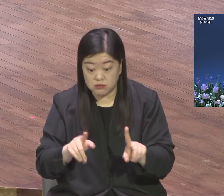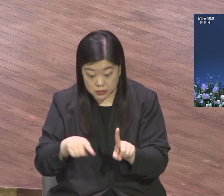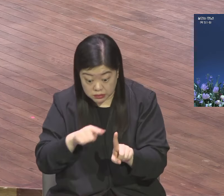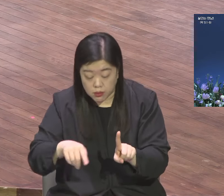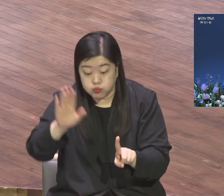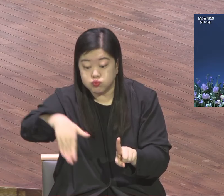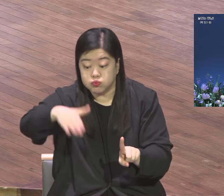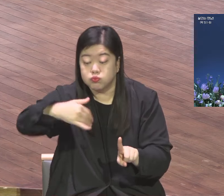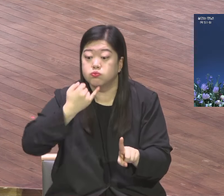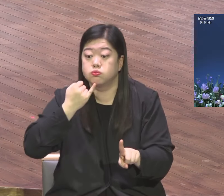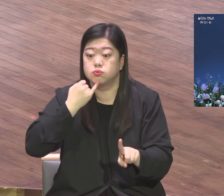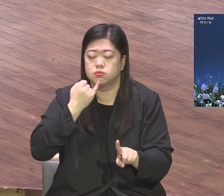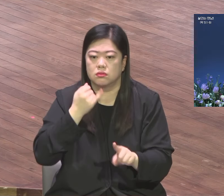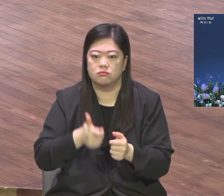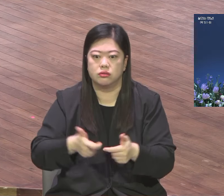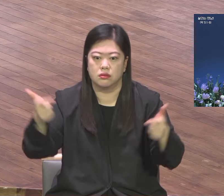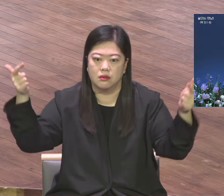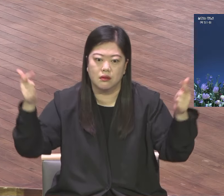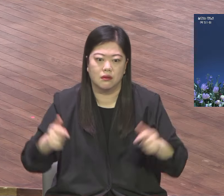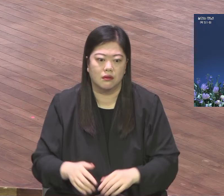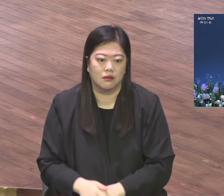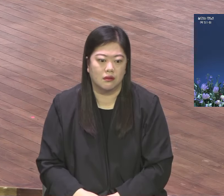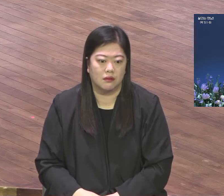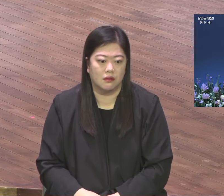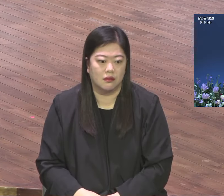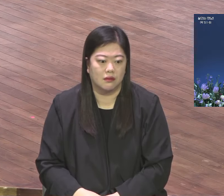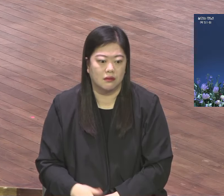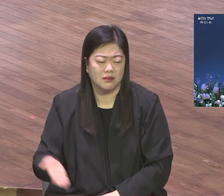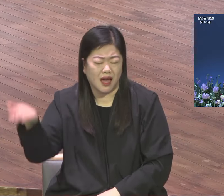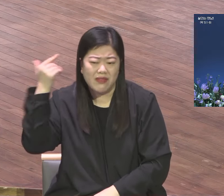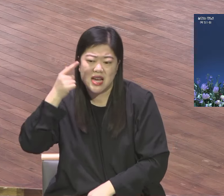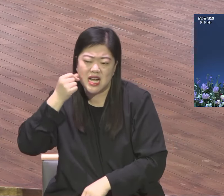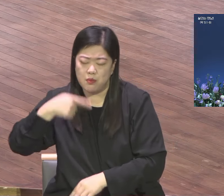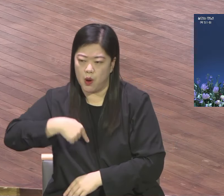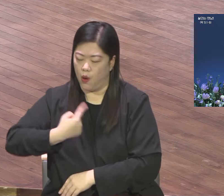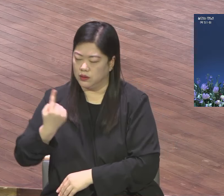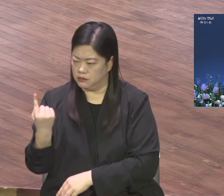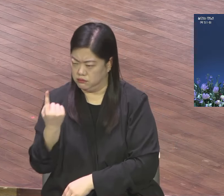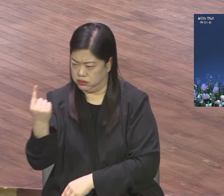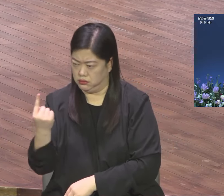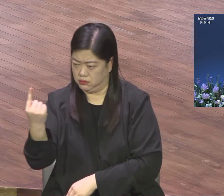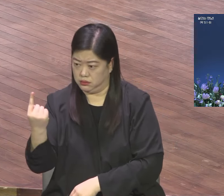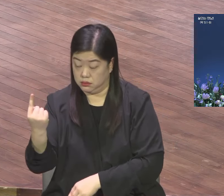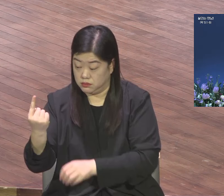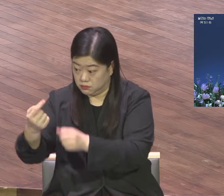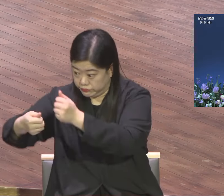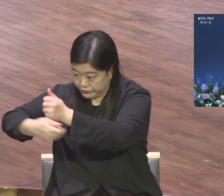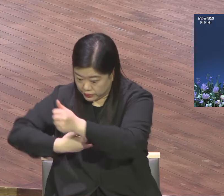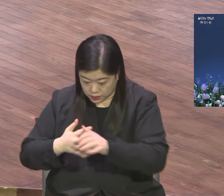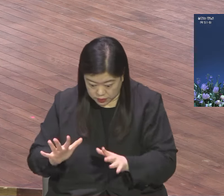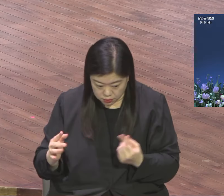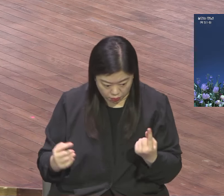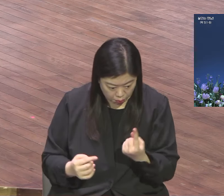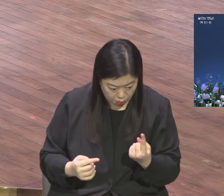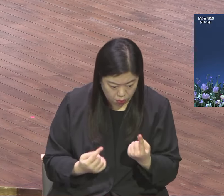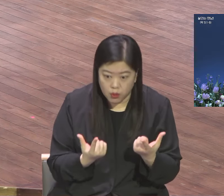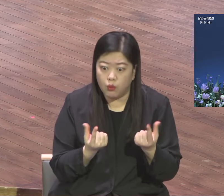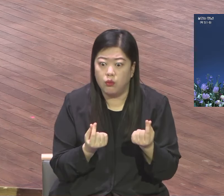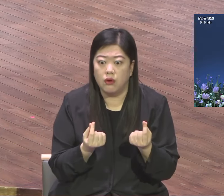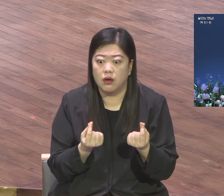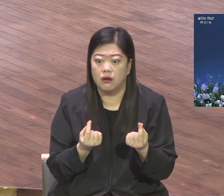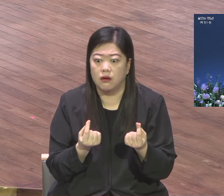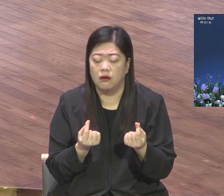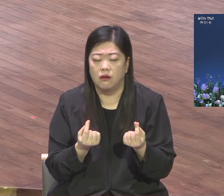있습니다. 점점 고립되는 그야말로 근본적으로 이